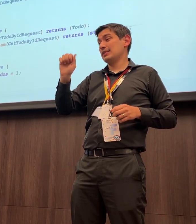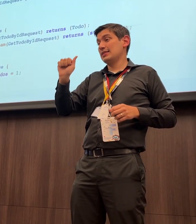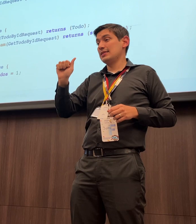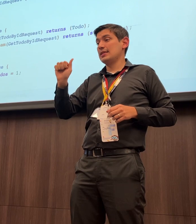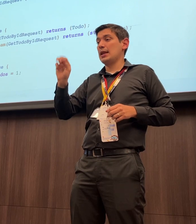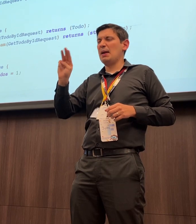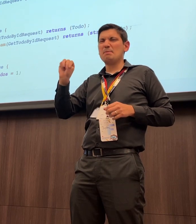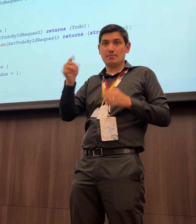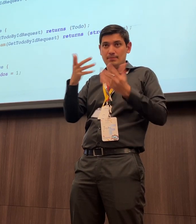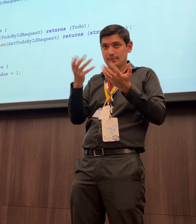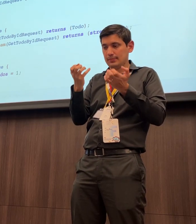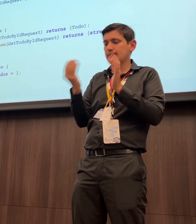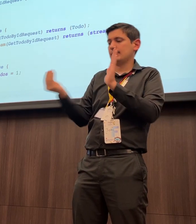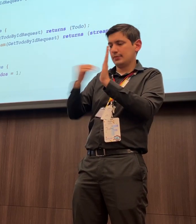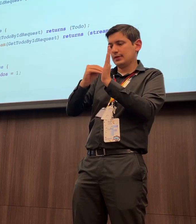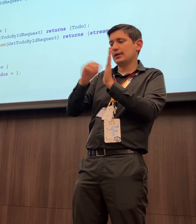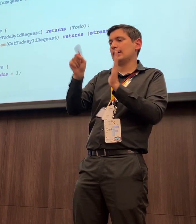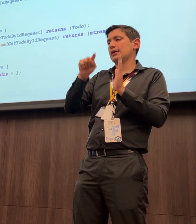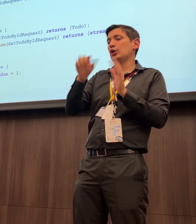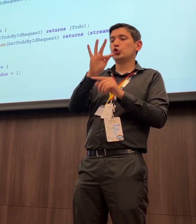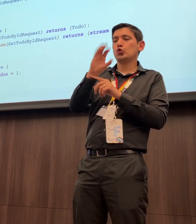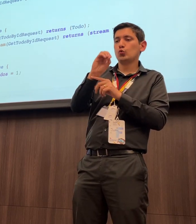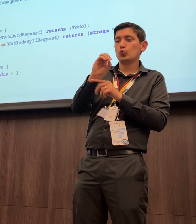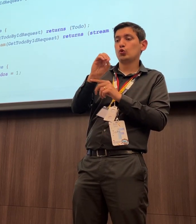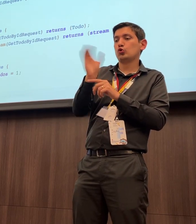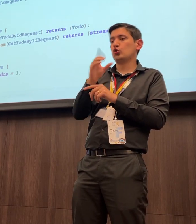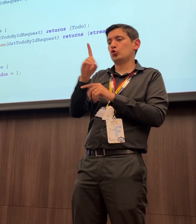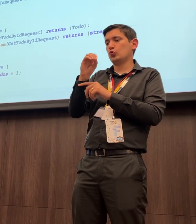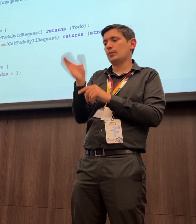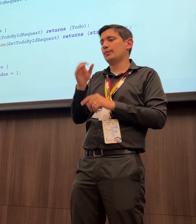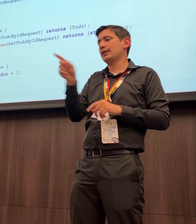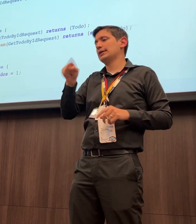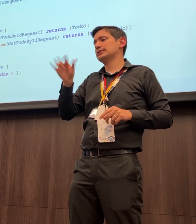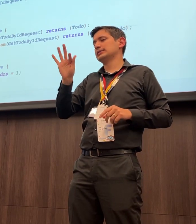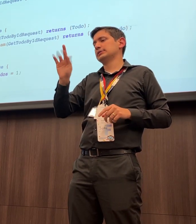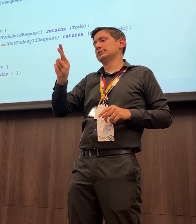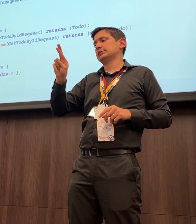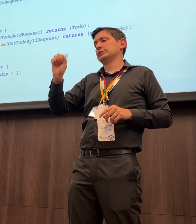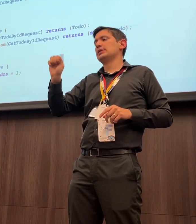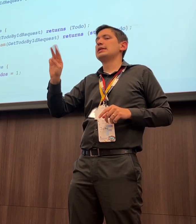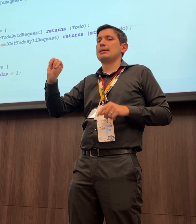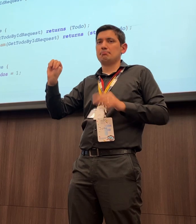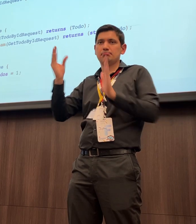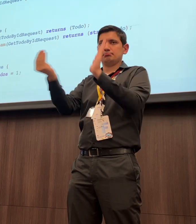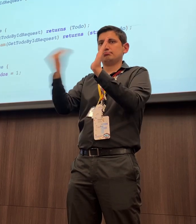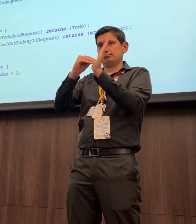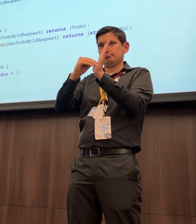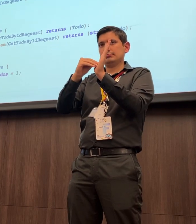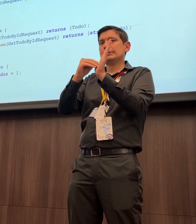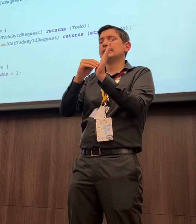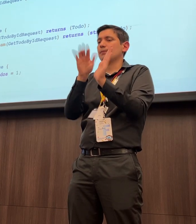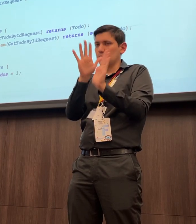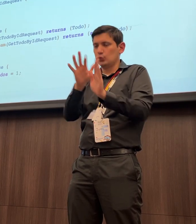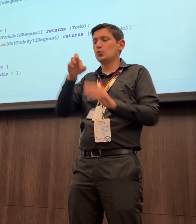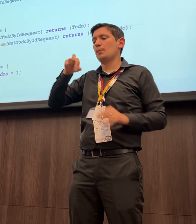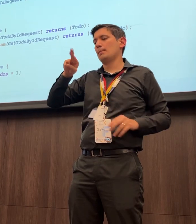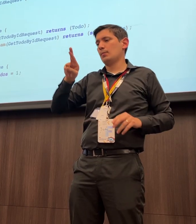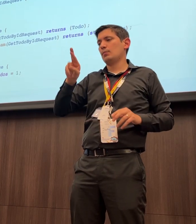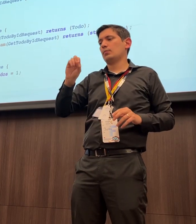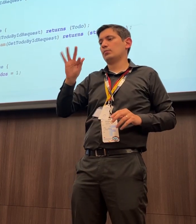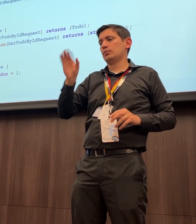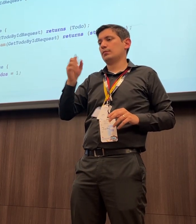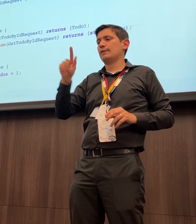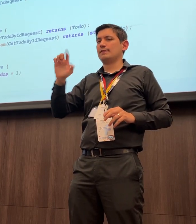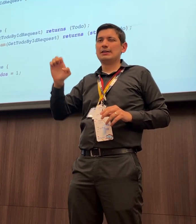que hace falta es poner stream adelante de todo y con eso se va a resolver todo. Lógicamente acá estamos hablando solamente del protofile y la